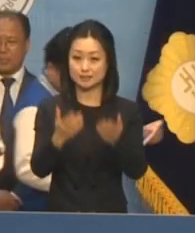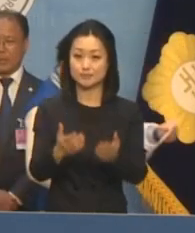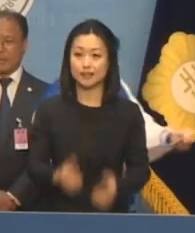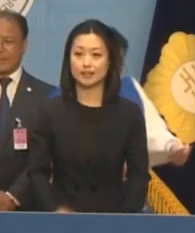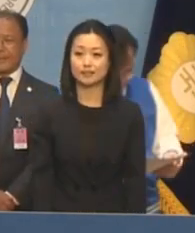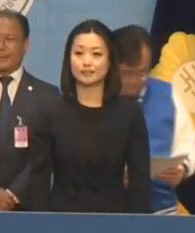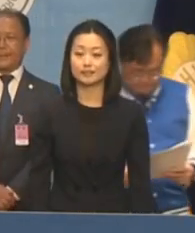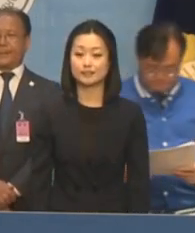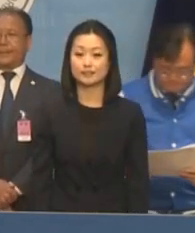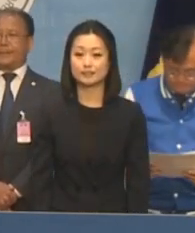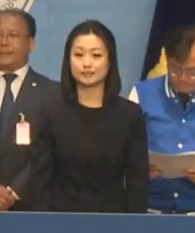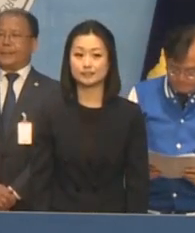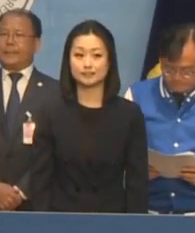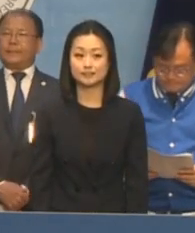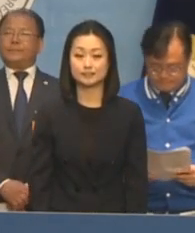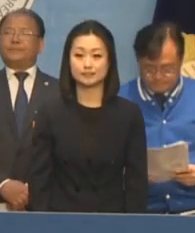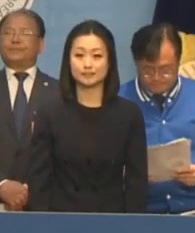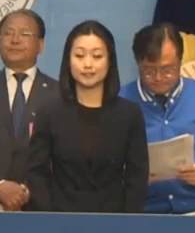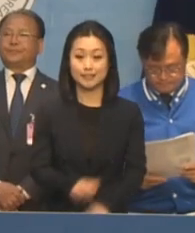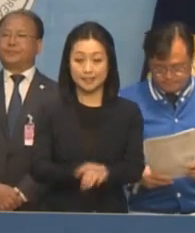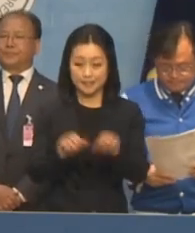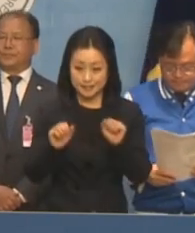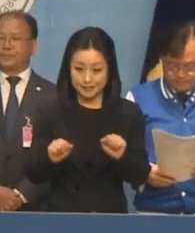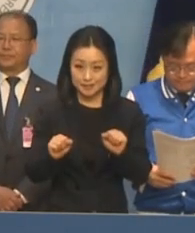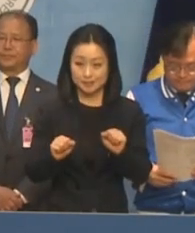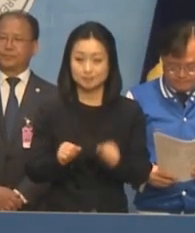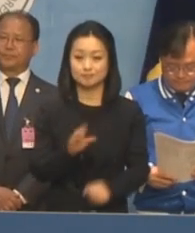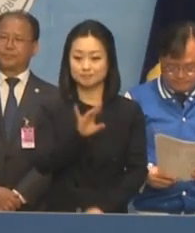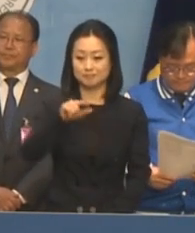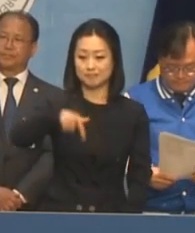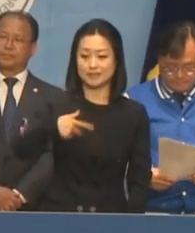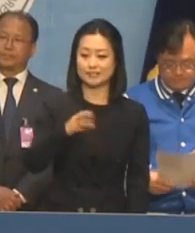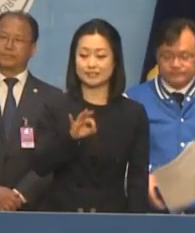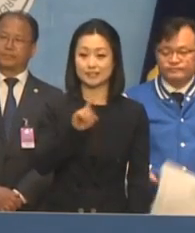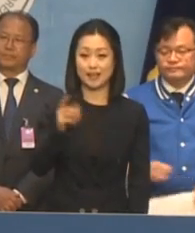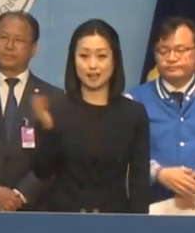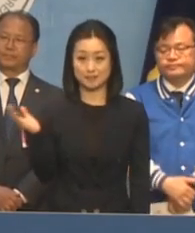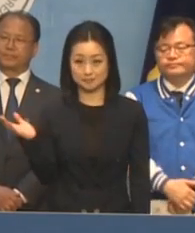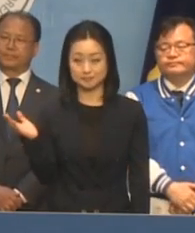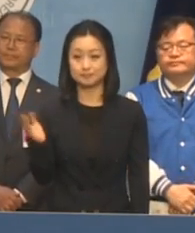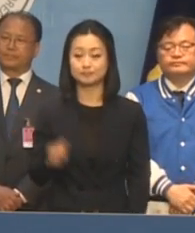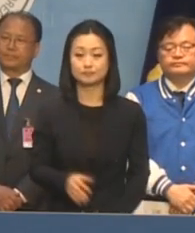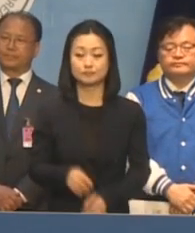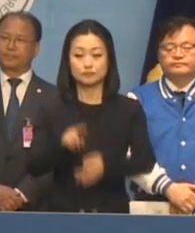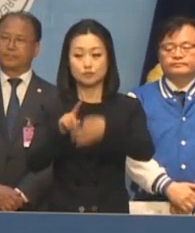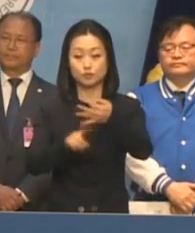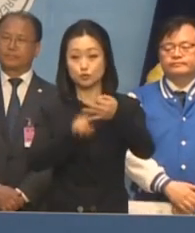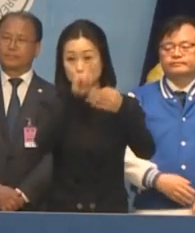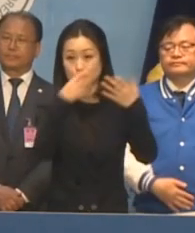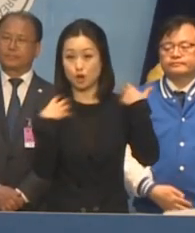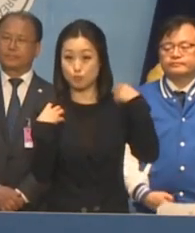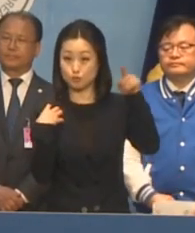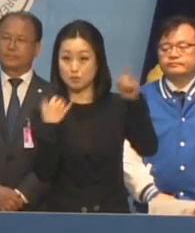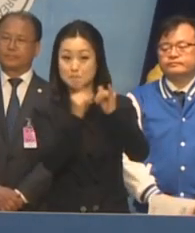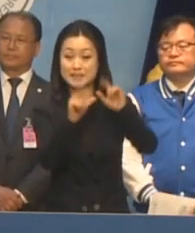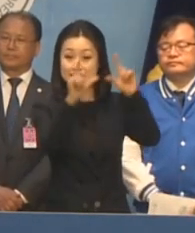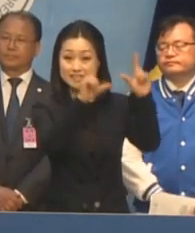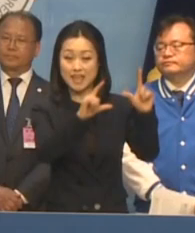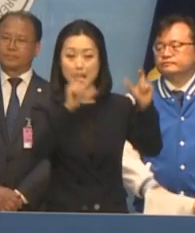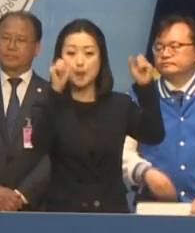하겠습니다네 안녕하십니까 백승아 공동대표입니다 윤석열 정권은 민생